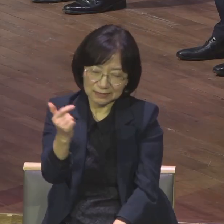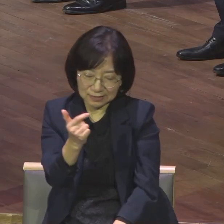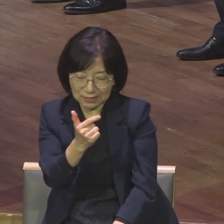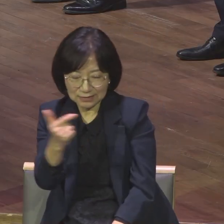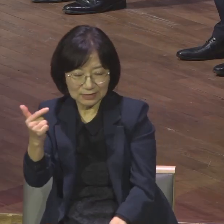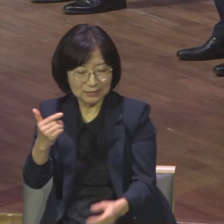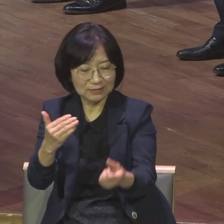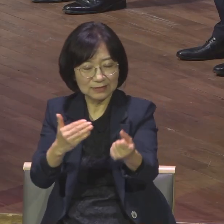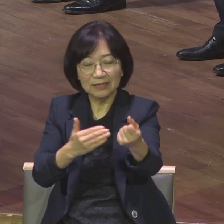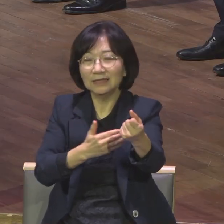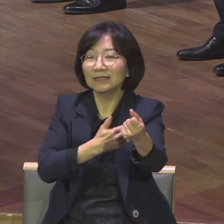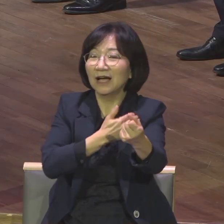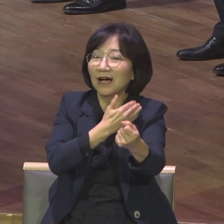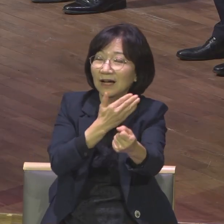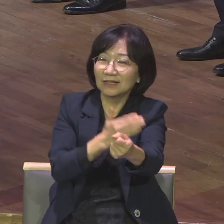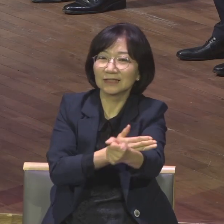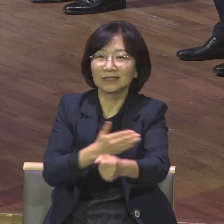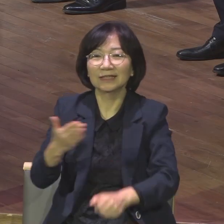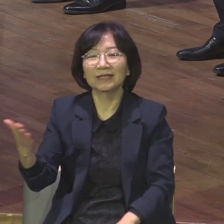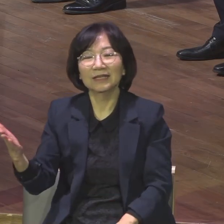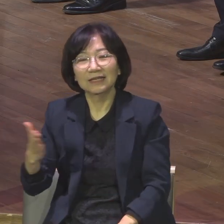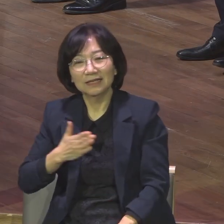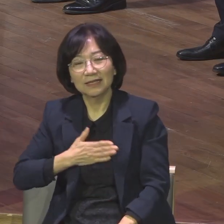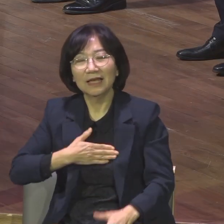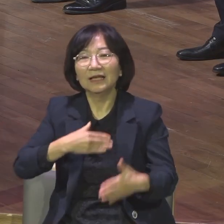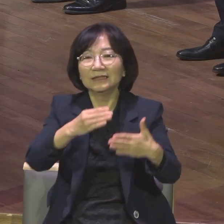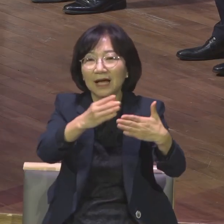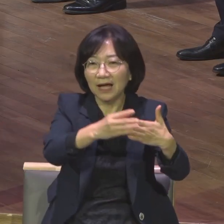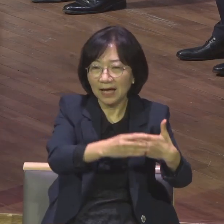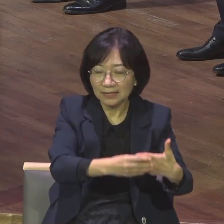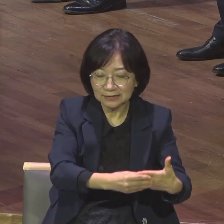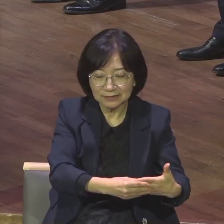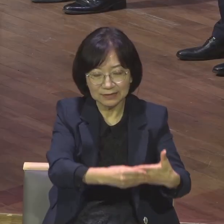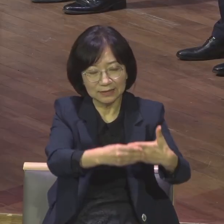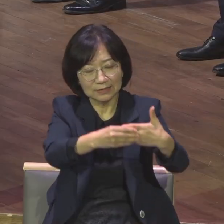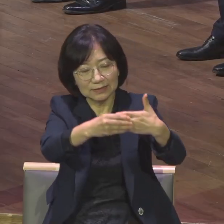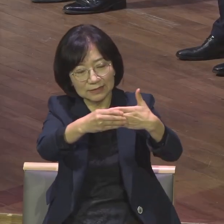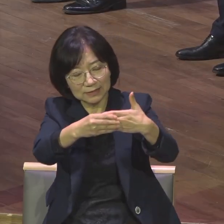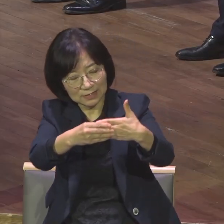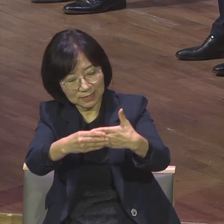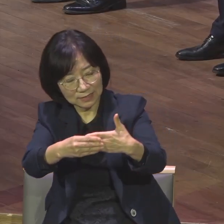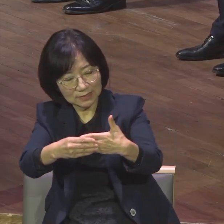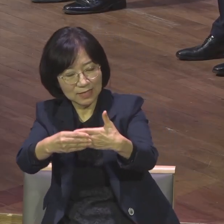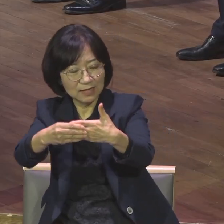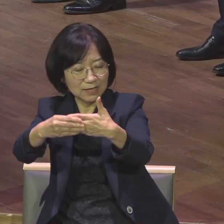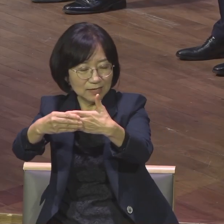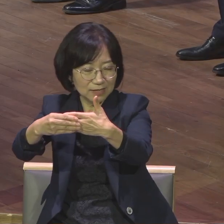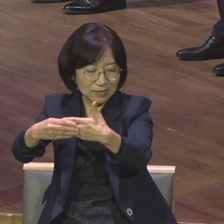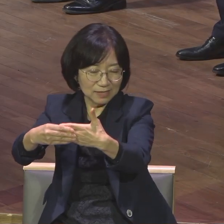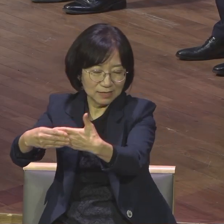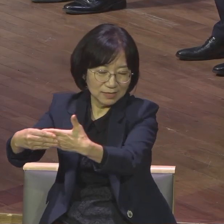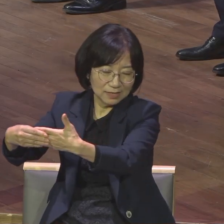하늘의 크신 능력이 나를 이끄시네